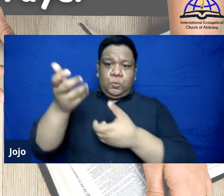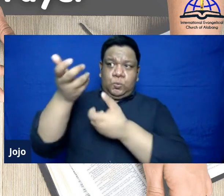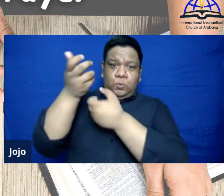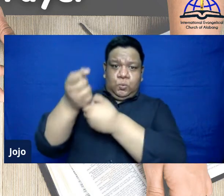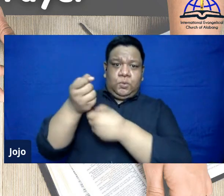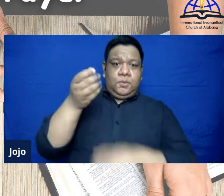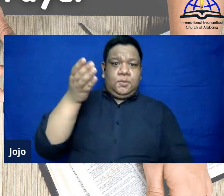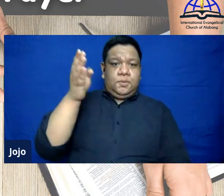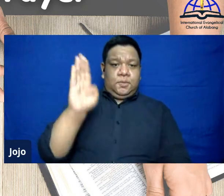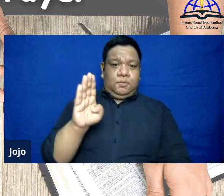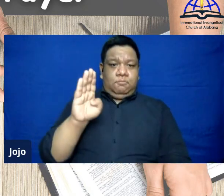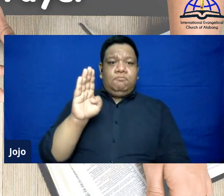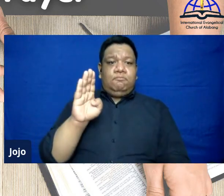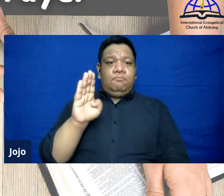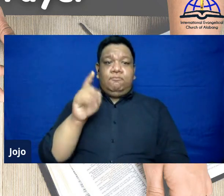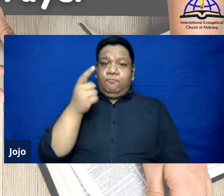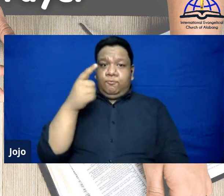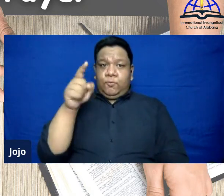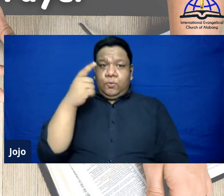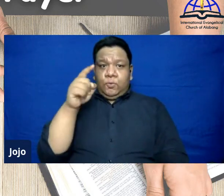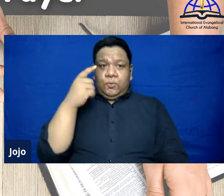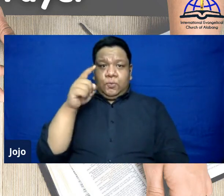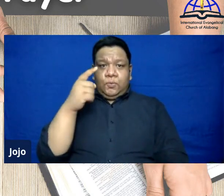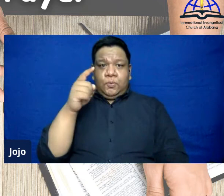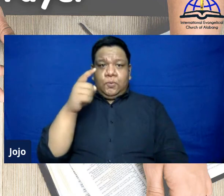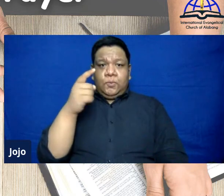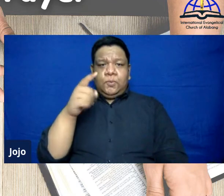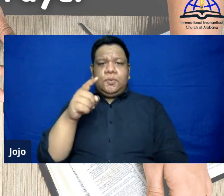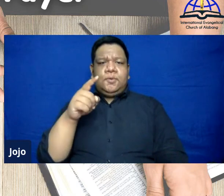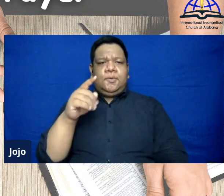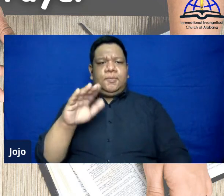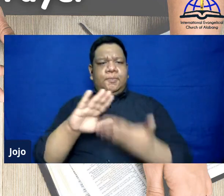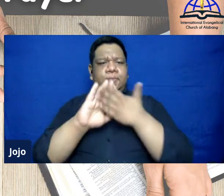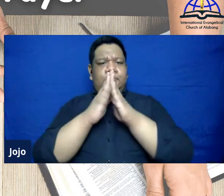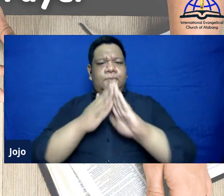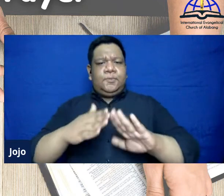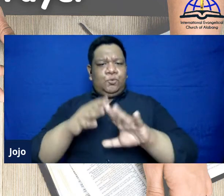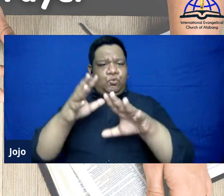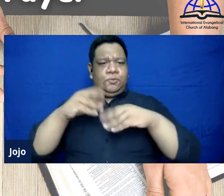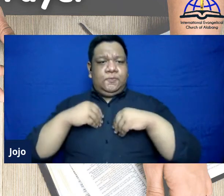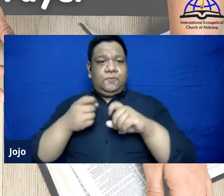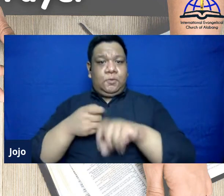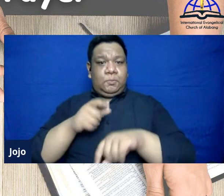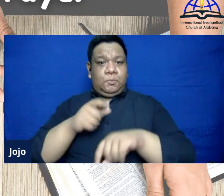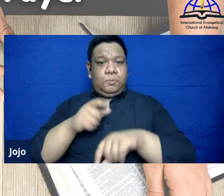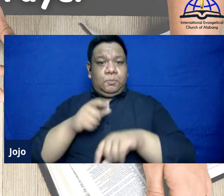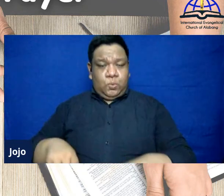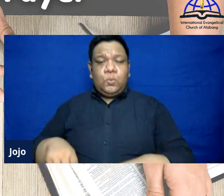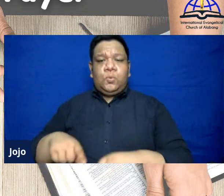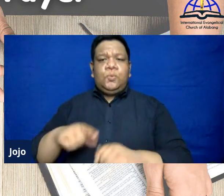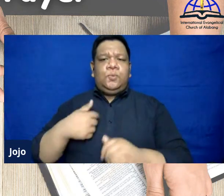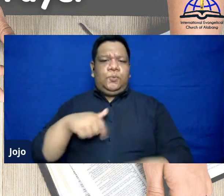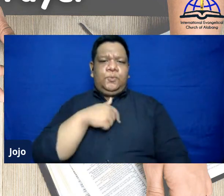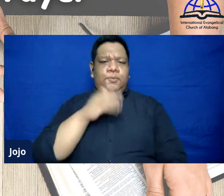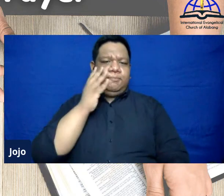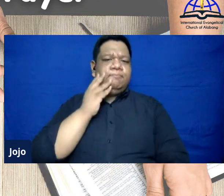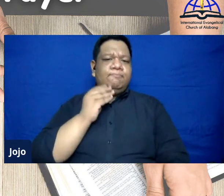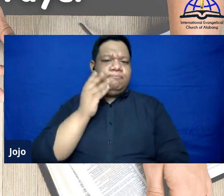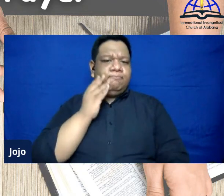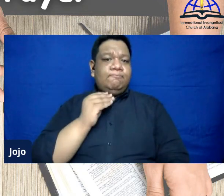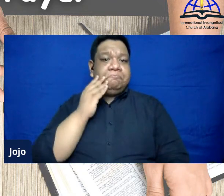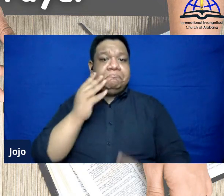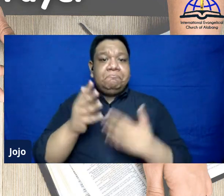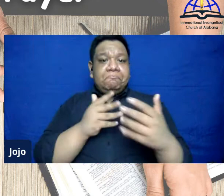upang ang kapayapaan na masusumpungan lamang natin sa Panginoon ay ang siyang mararanasan natin kahit na